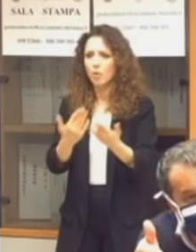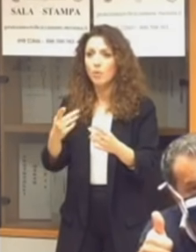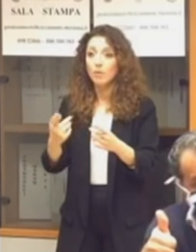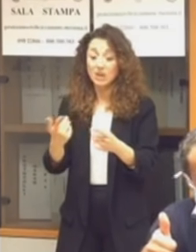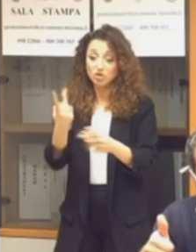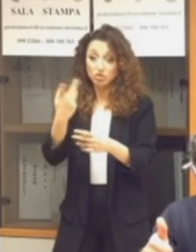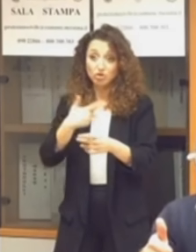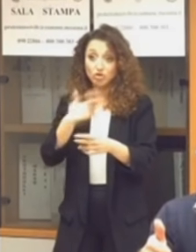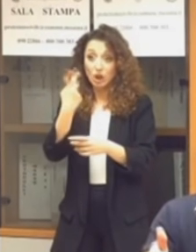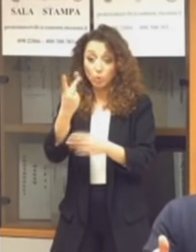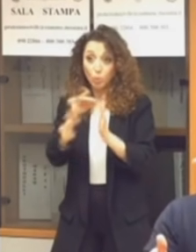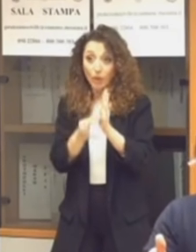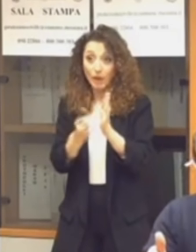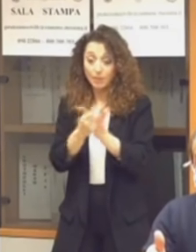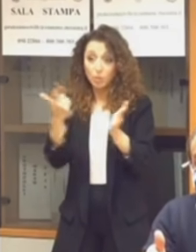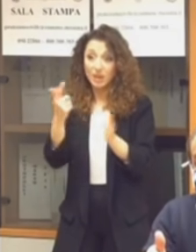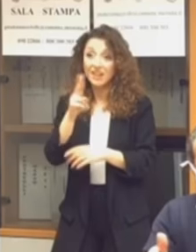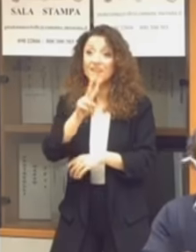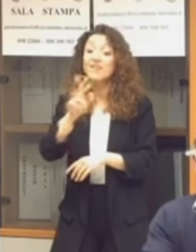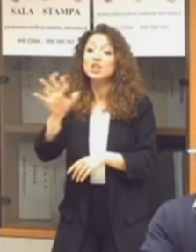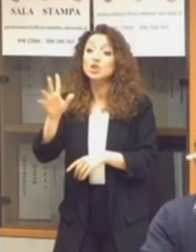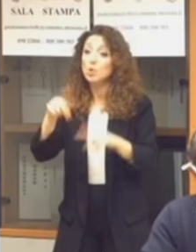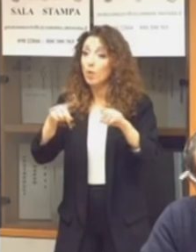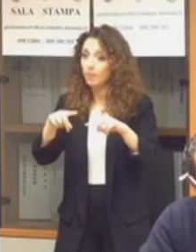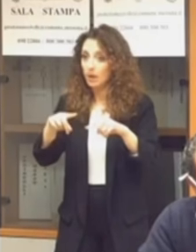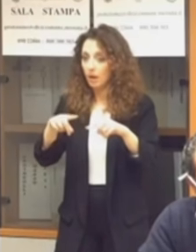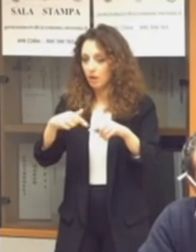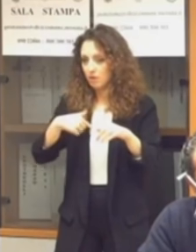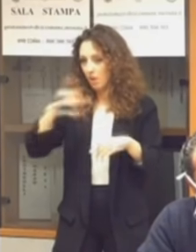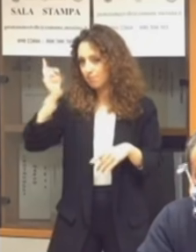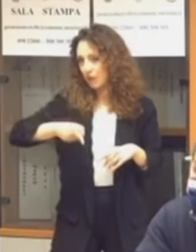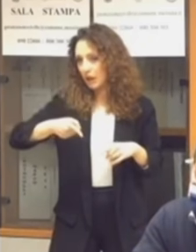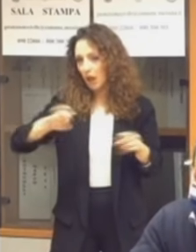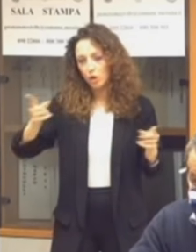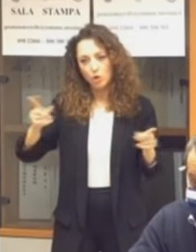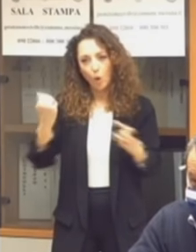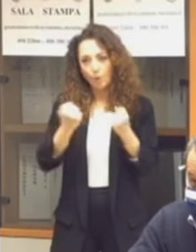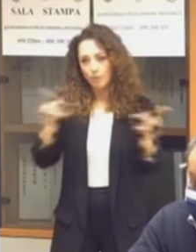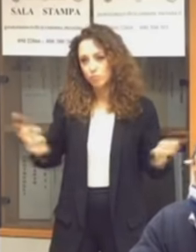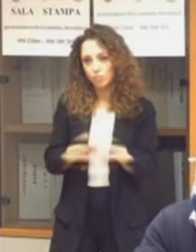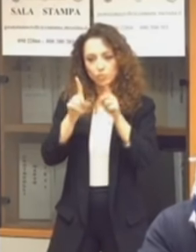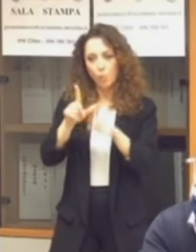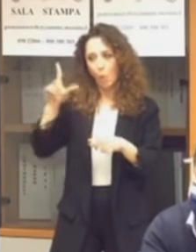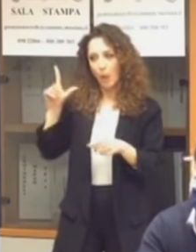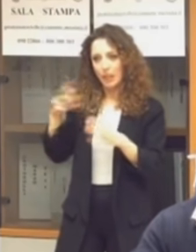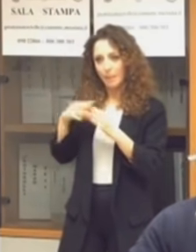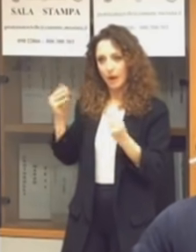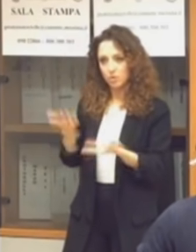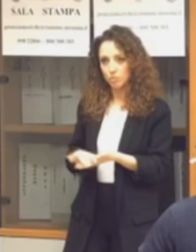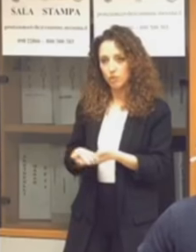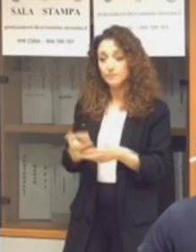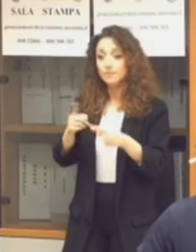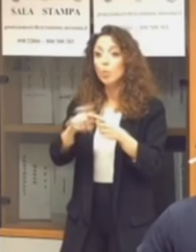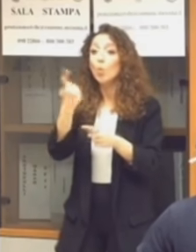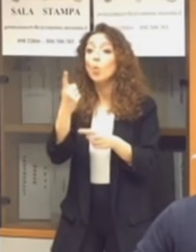25 d'aprile, che pretendo lo stesso comportamento che abbiamo tenuto il lunedì di Pasqua, e l'1 di maggio. Allora dobbiamo